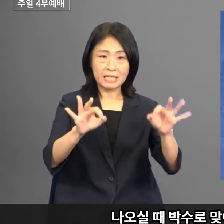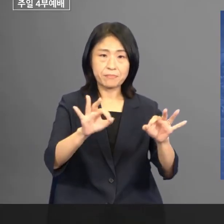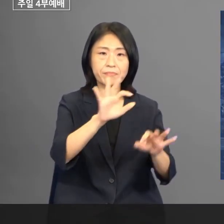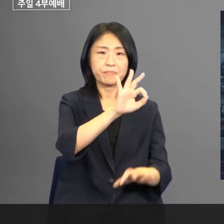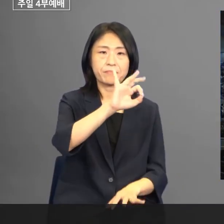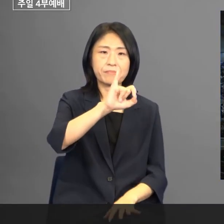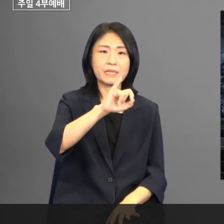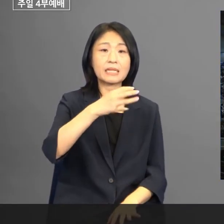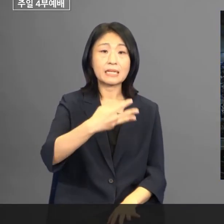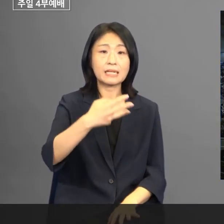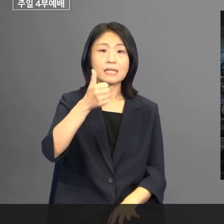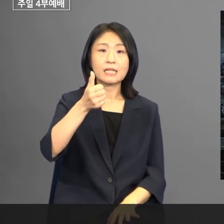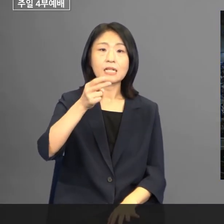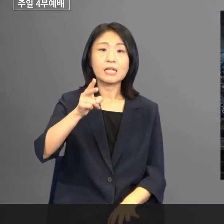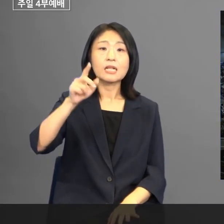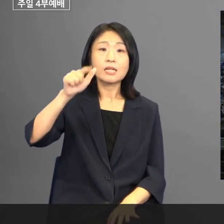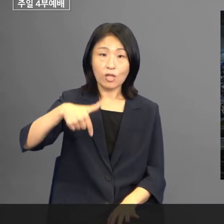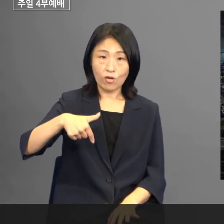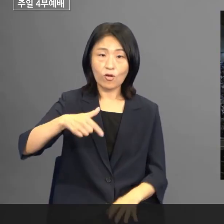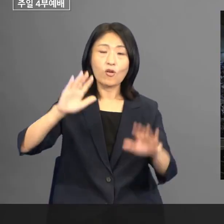바랍니다.